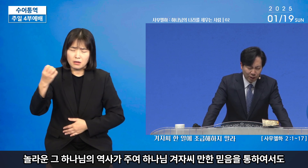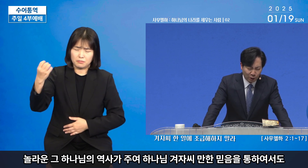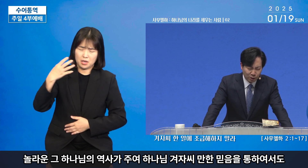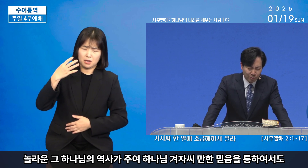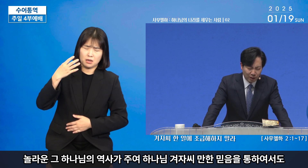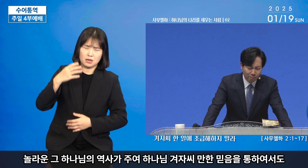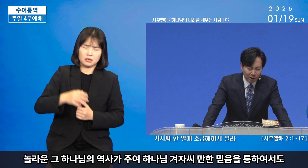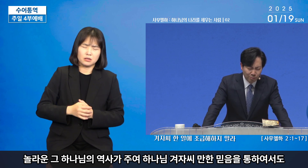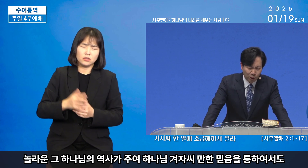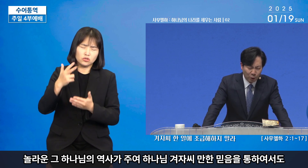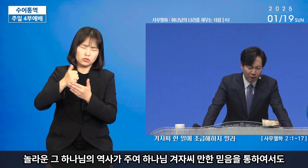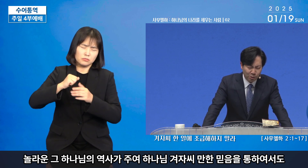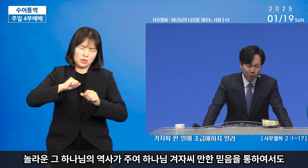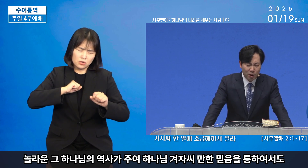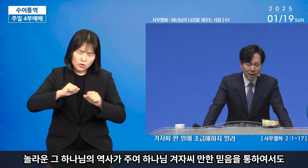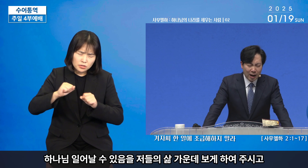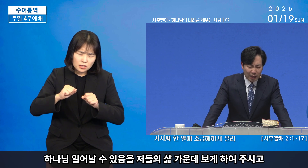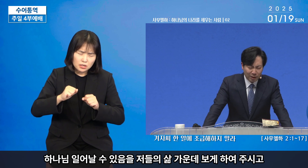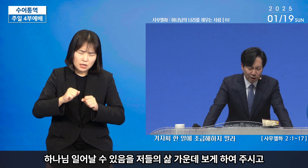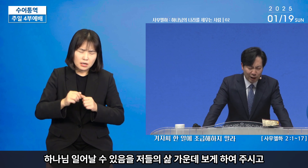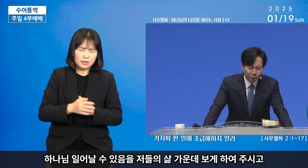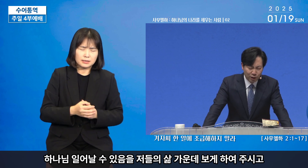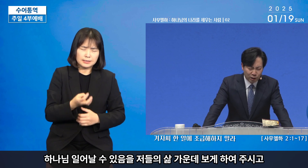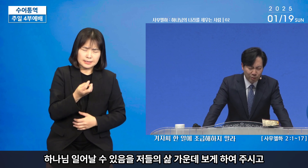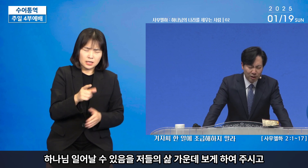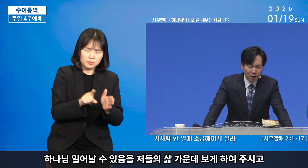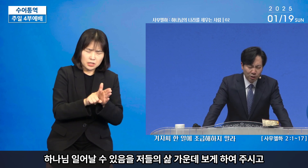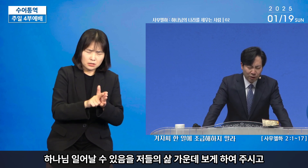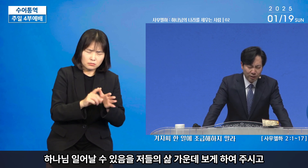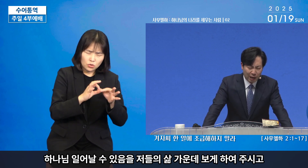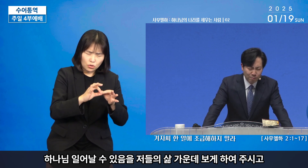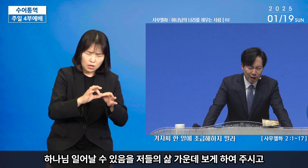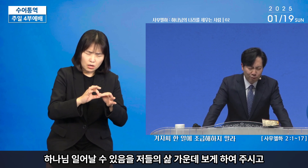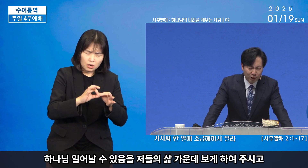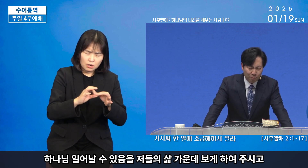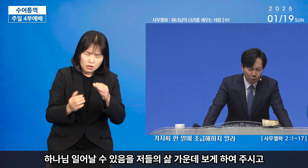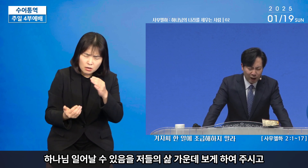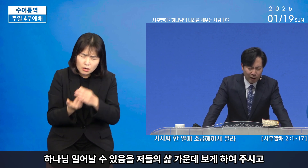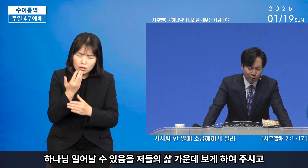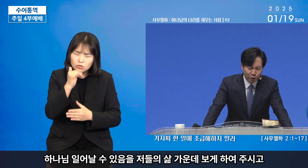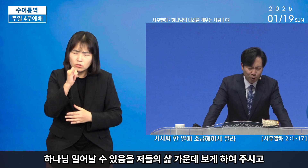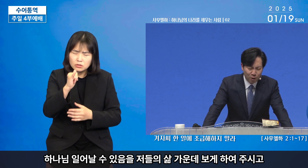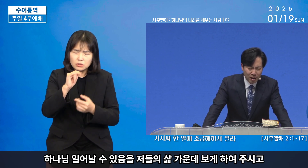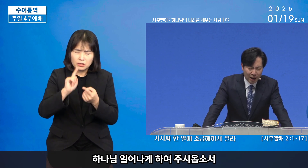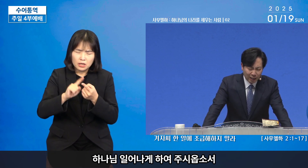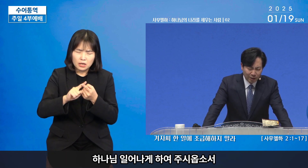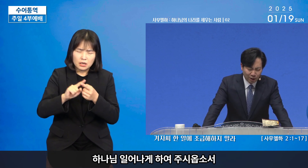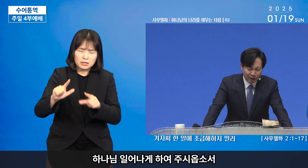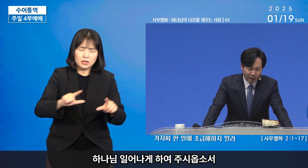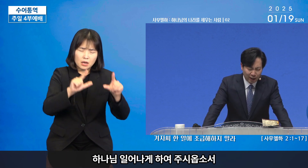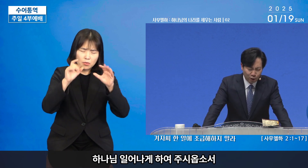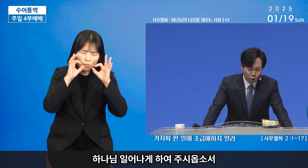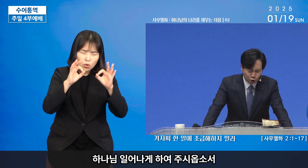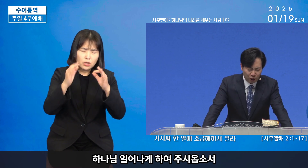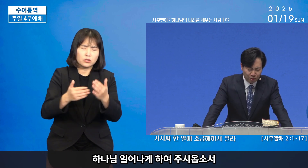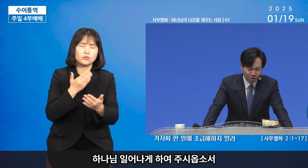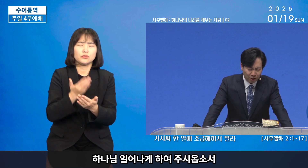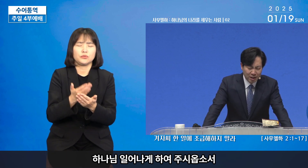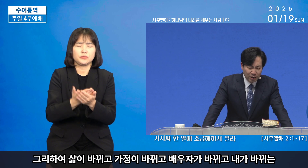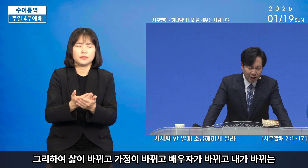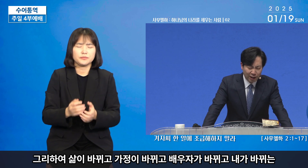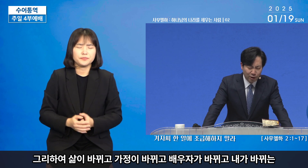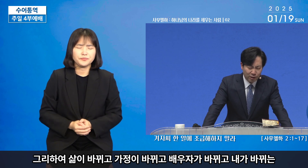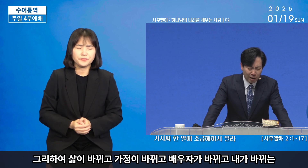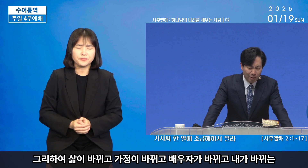주여 하나님 겨자씨만한 믿음을 통하여서도 하나님 일어날 수 있음을 저들의 삶 가운데 보게 하여 주시고 하나님 일어나게 하여